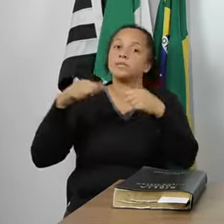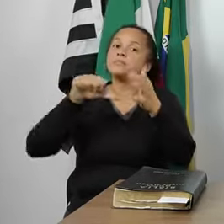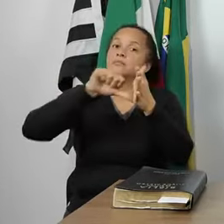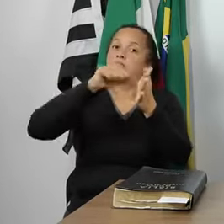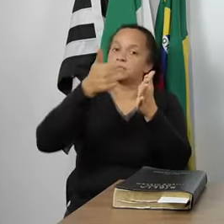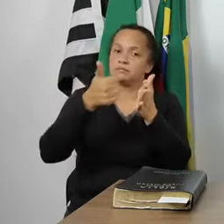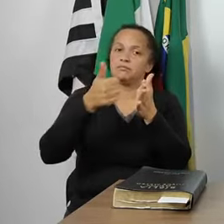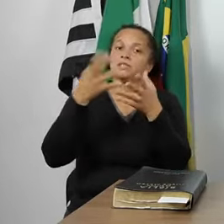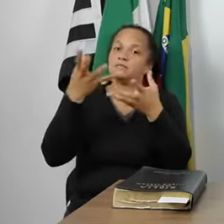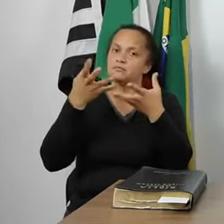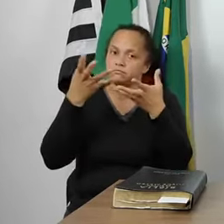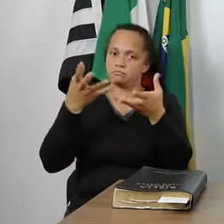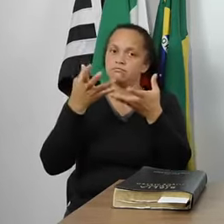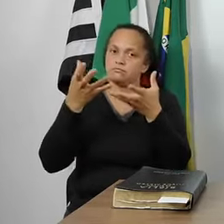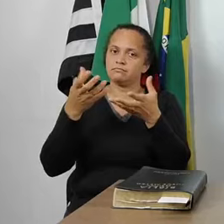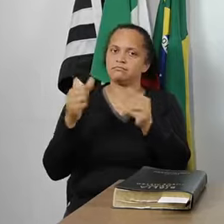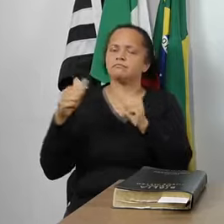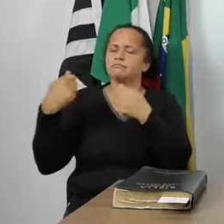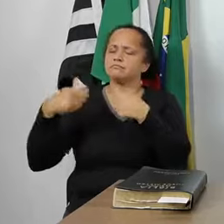priorizar